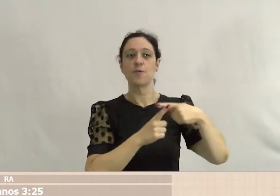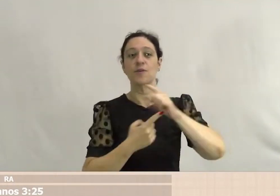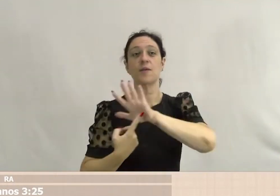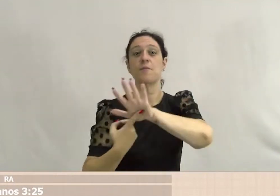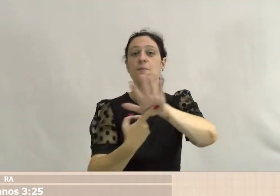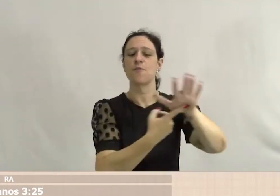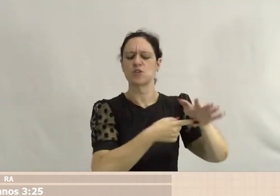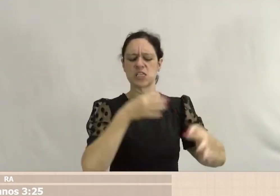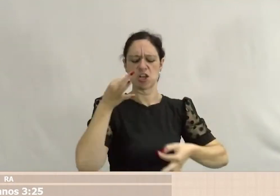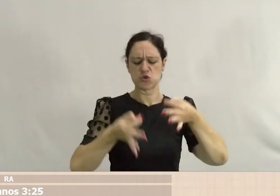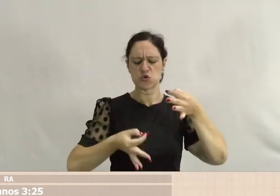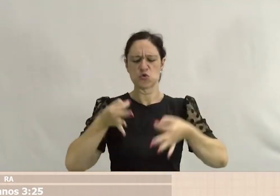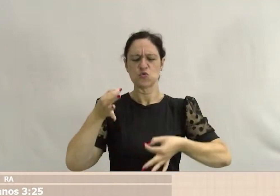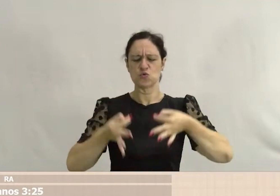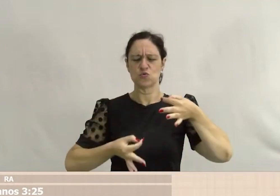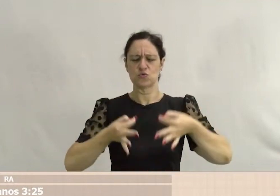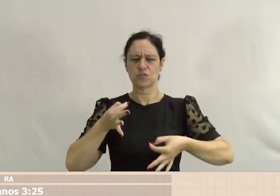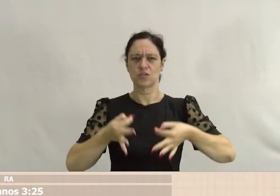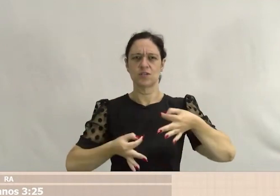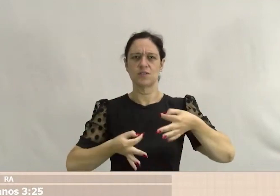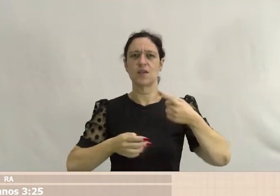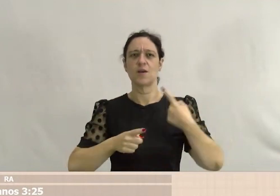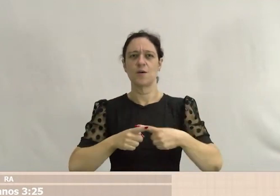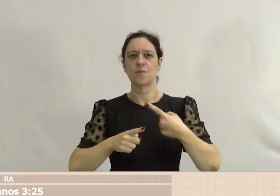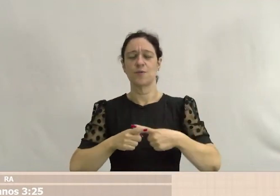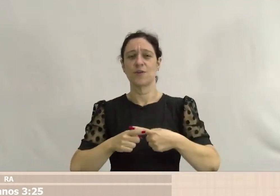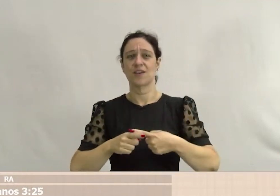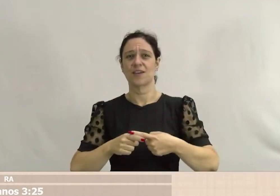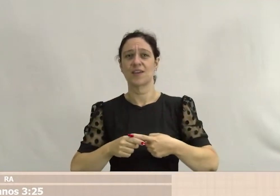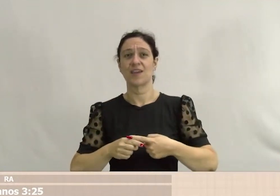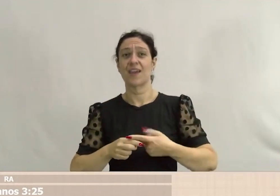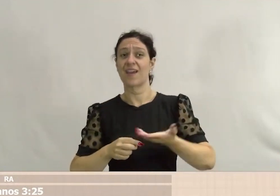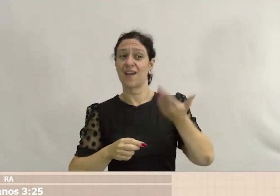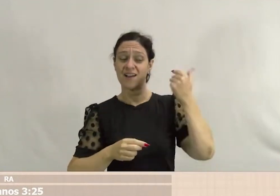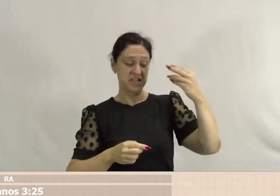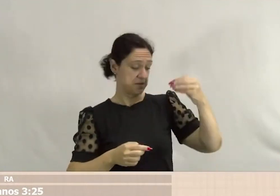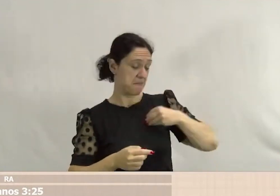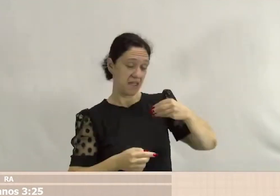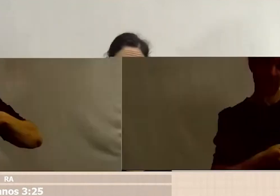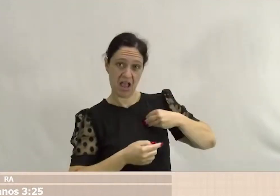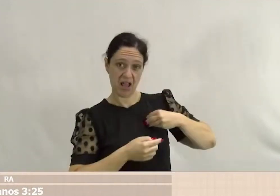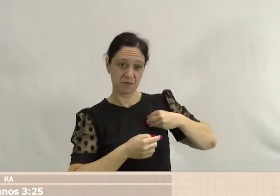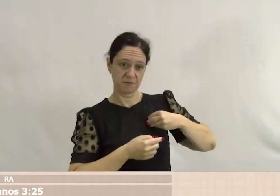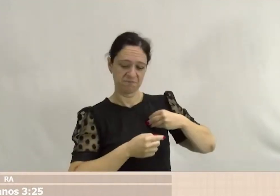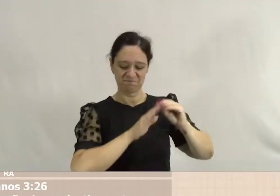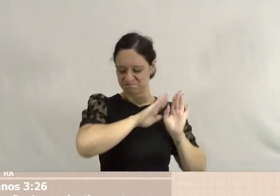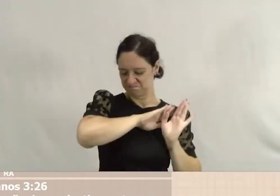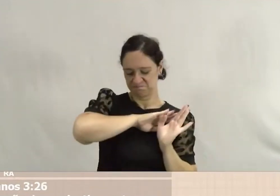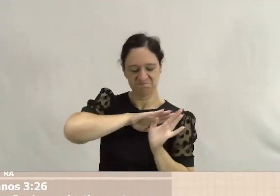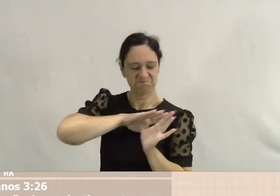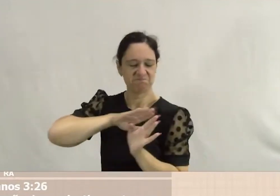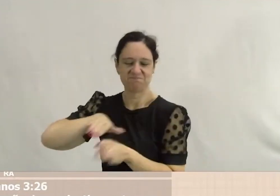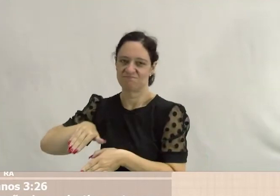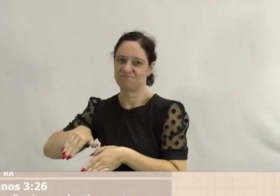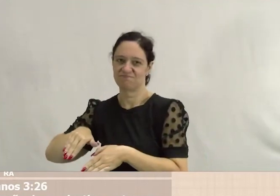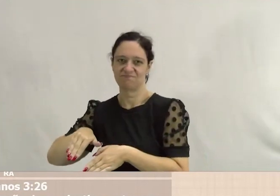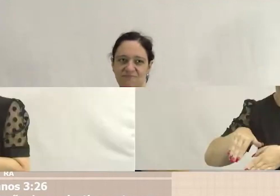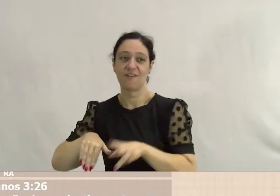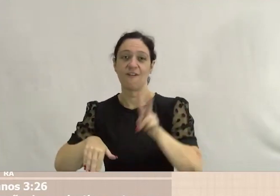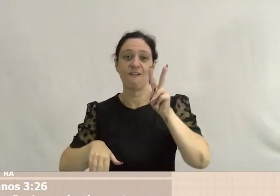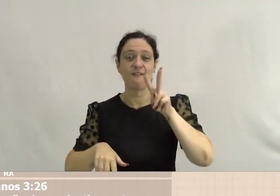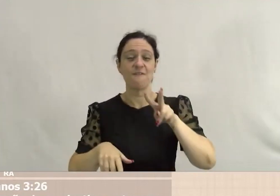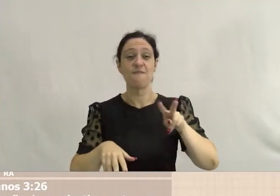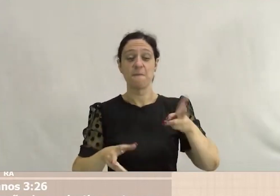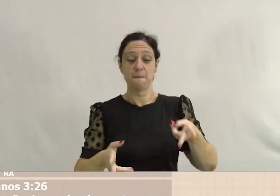na sua tolerância, deixado impunes os pecados anteriormente cometidos. Tendo em vistas a